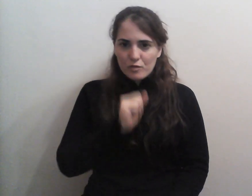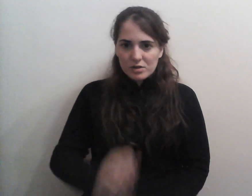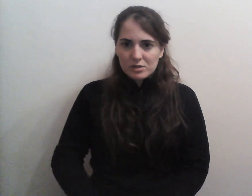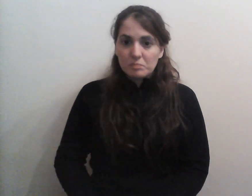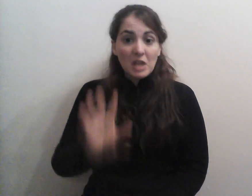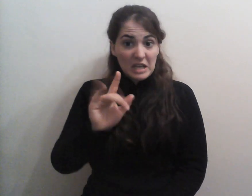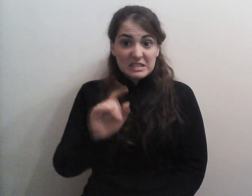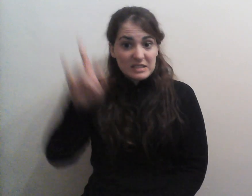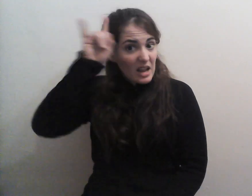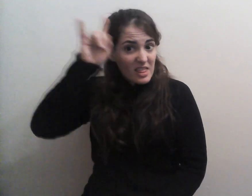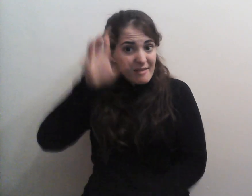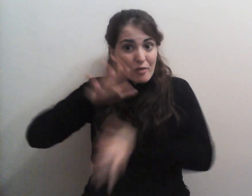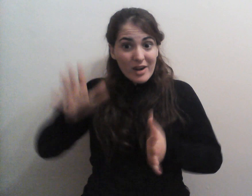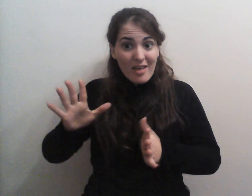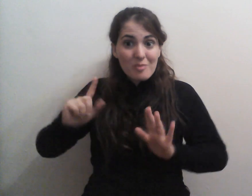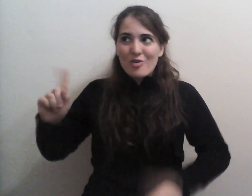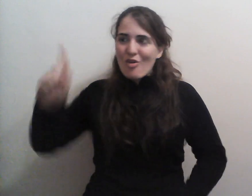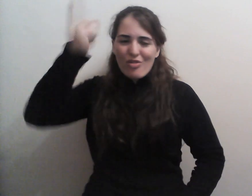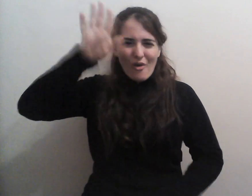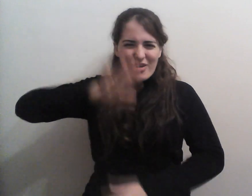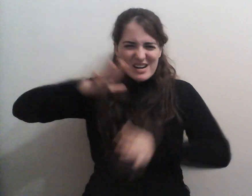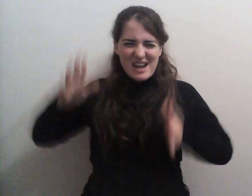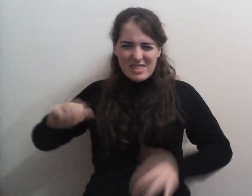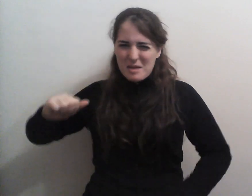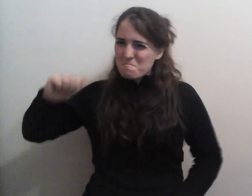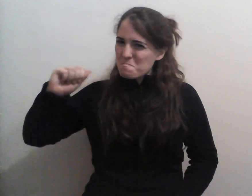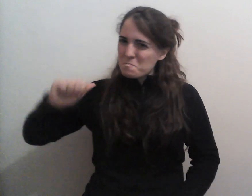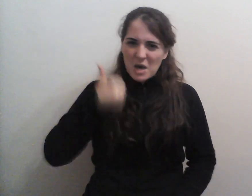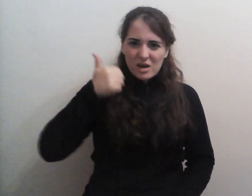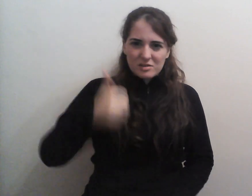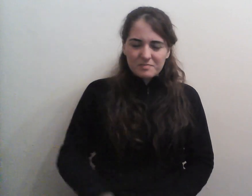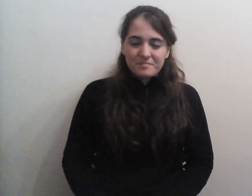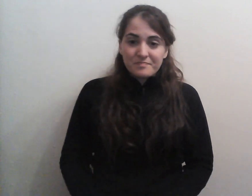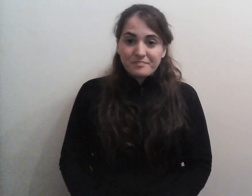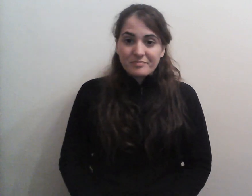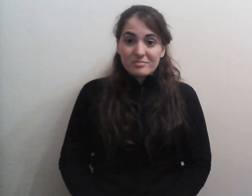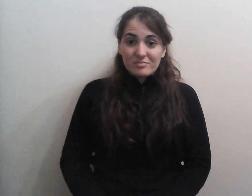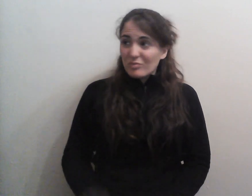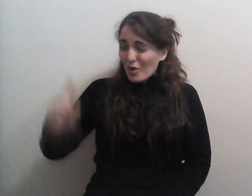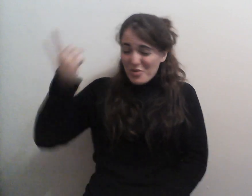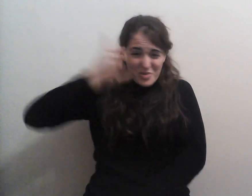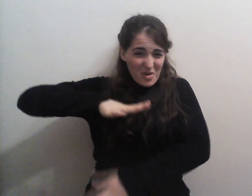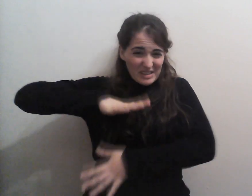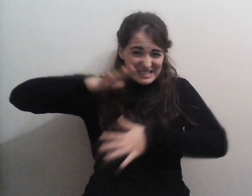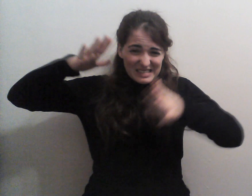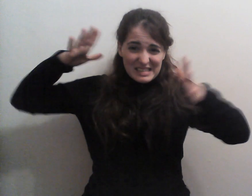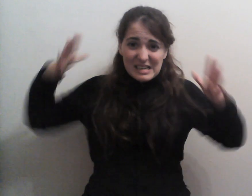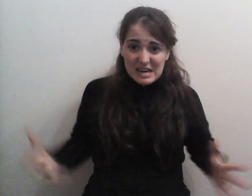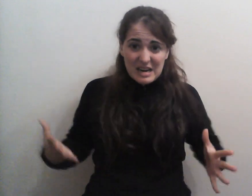Sí, Señor. Sí, yo sé que Goliat es grande comparado con David. Pero cuando Dios entra en escena, Goliat es una niña, no